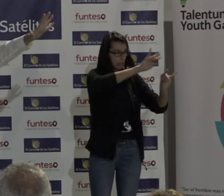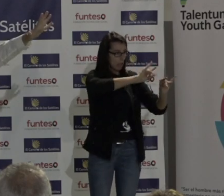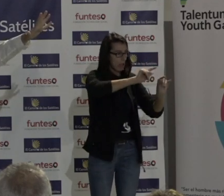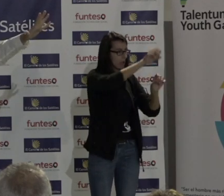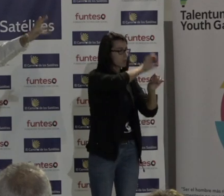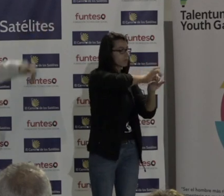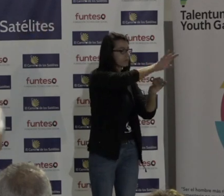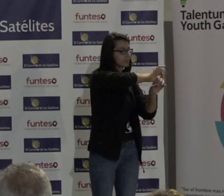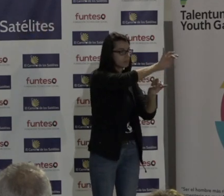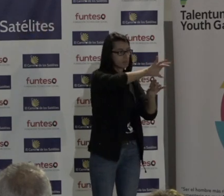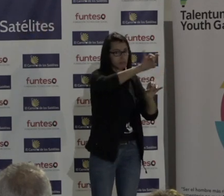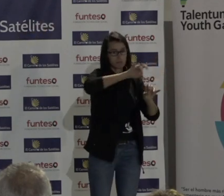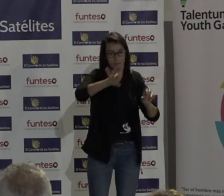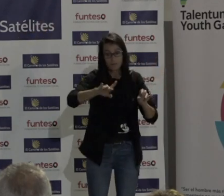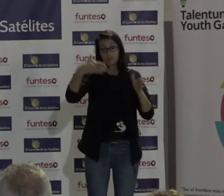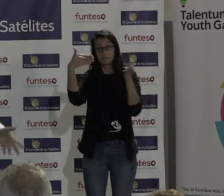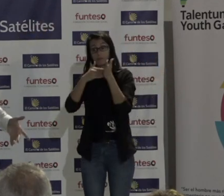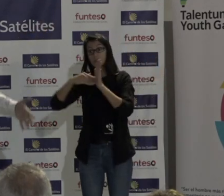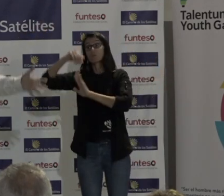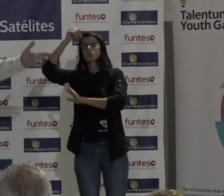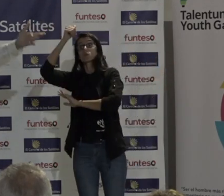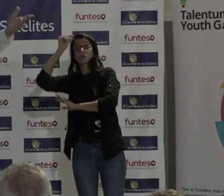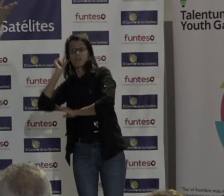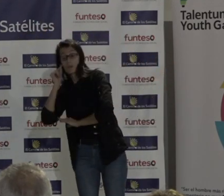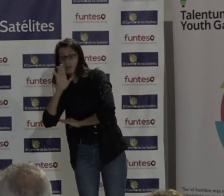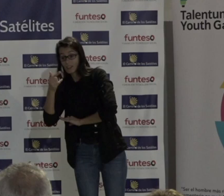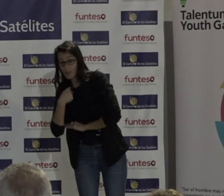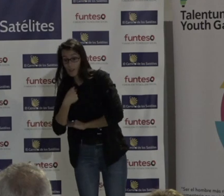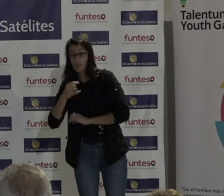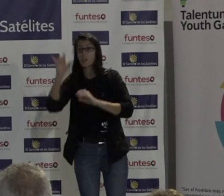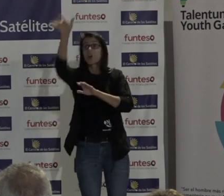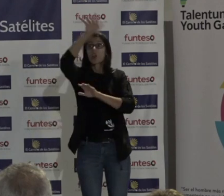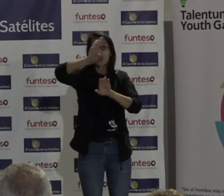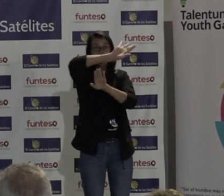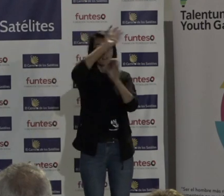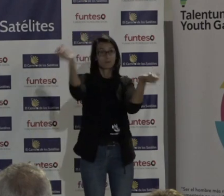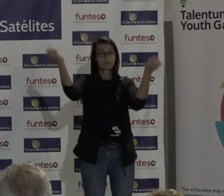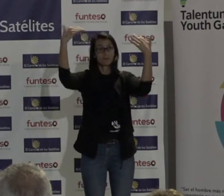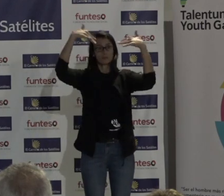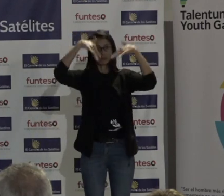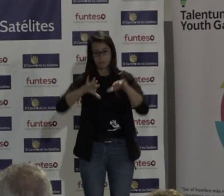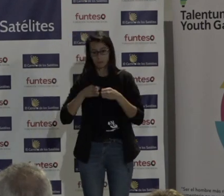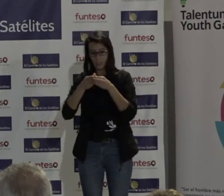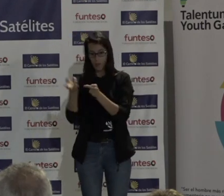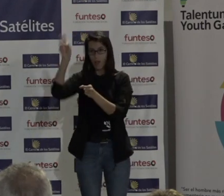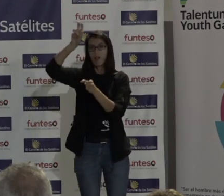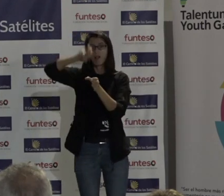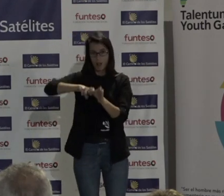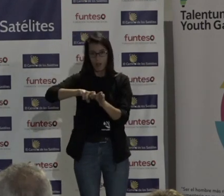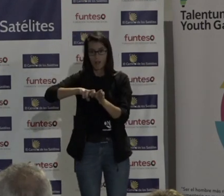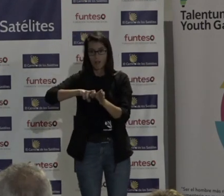cientos de lugares. Y un puerto hembra es el producto que viene de cientos de lugares a ser embarcado.